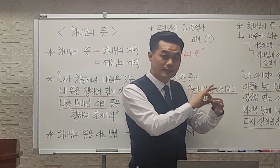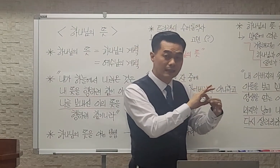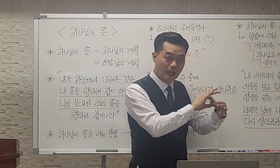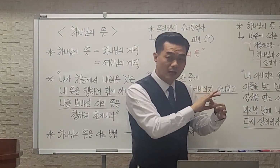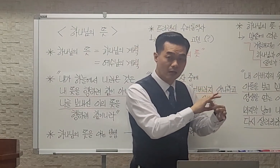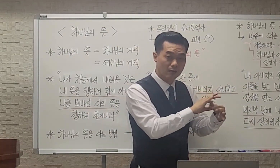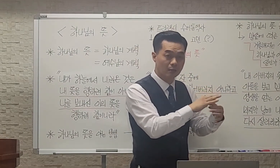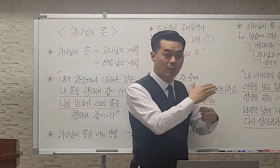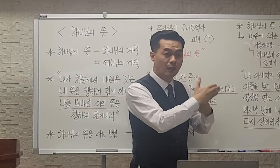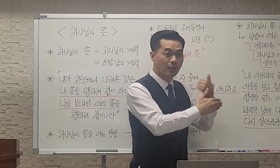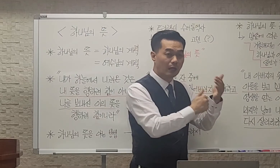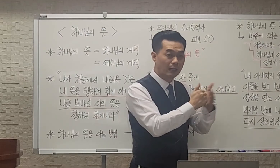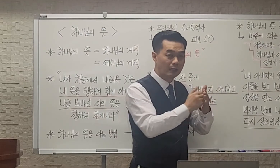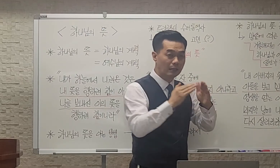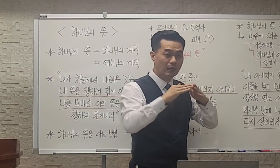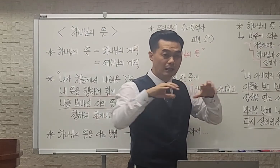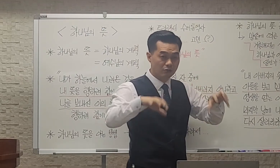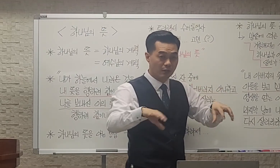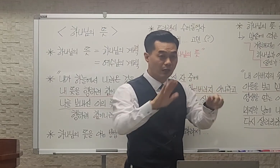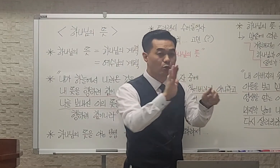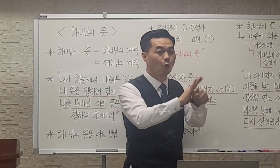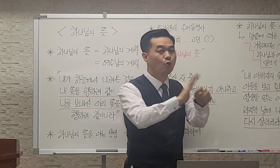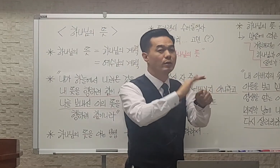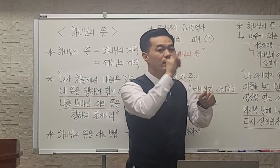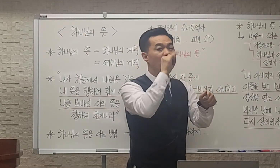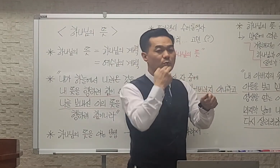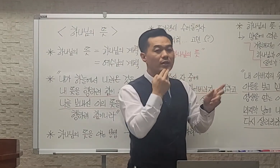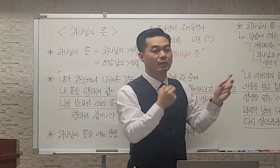일인가? 하나님과 이웃에게 도움이 있냐, 없냐?